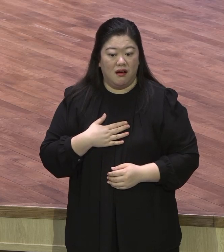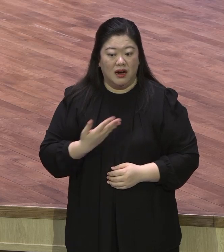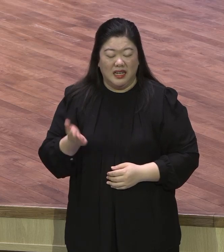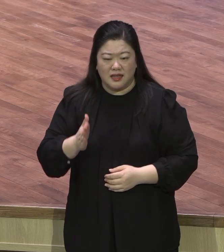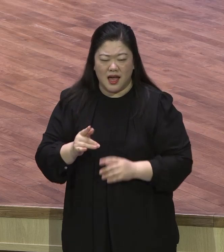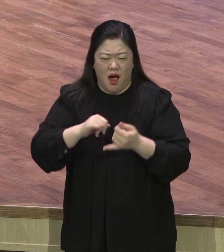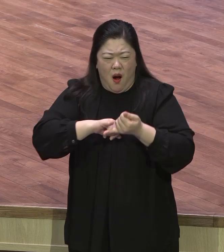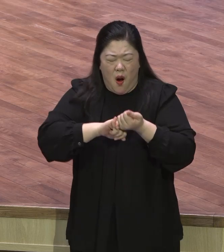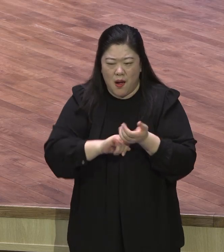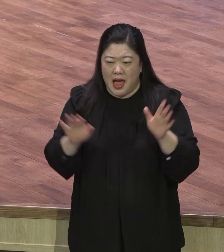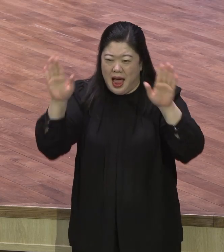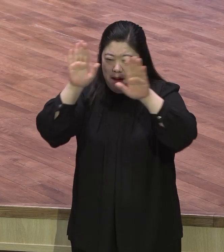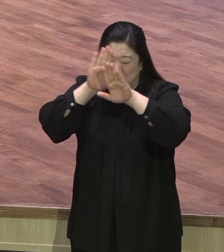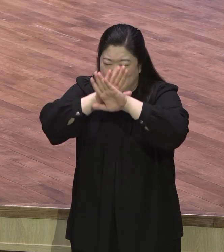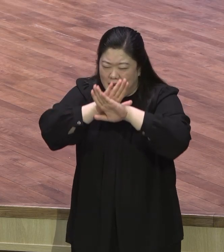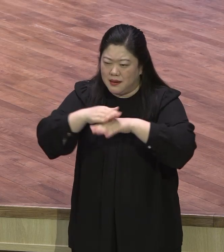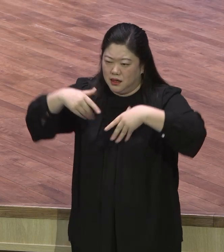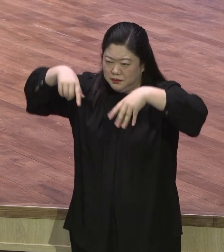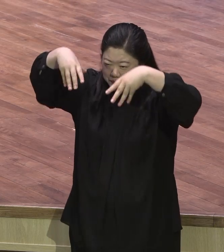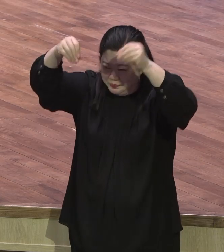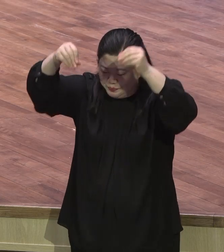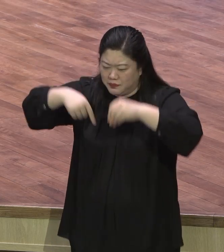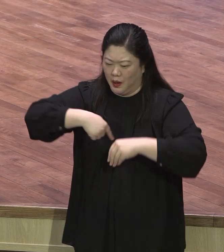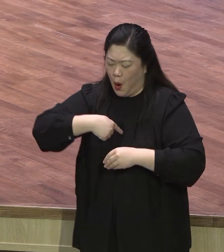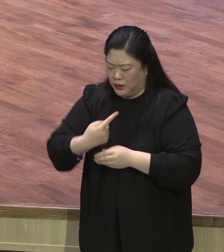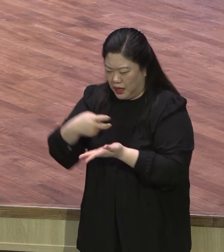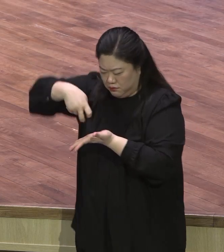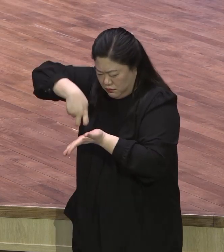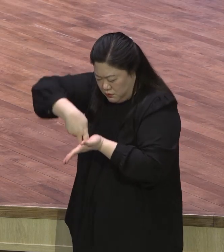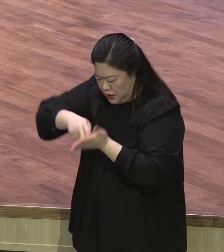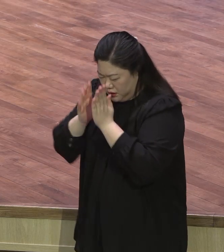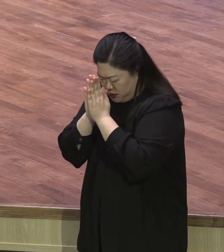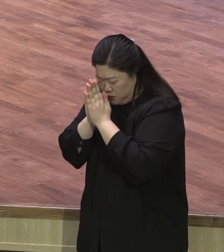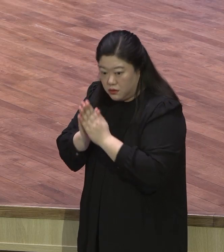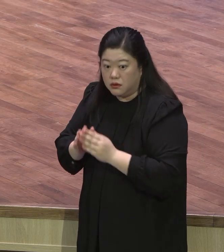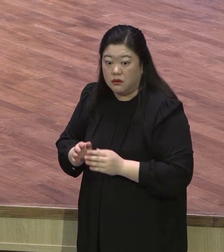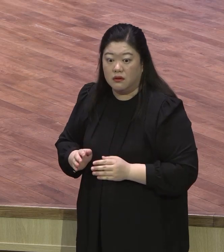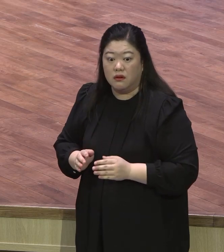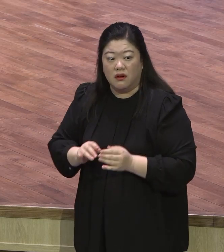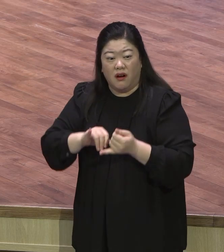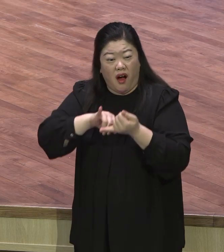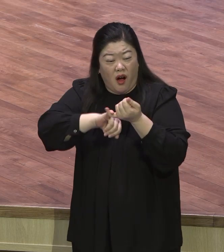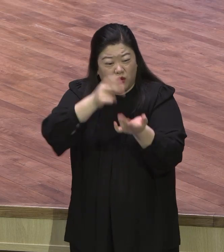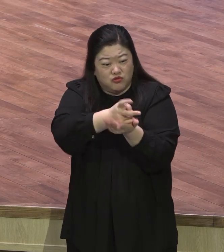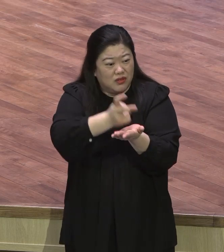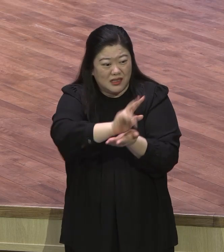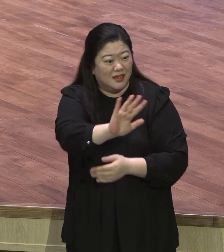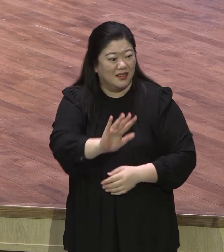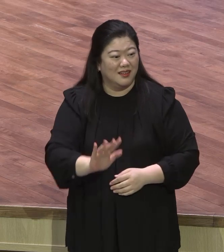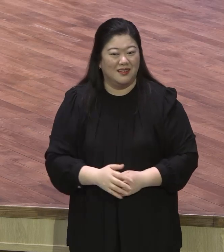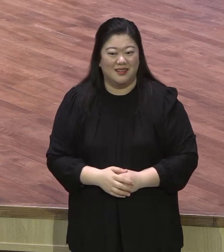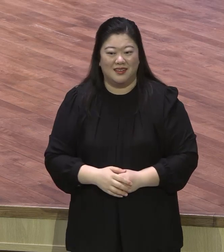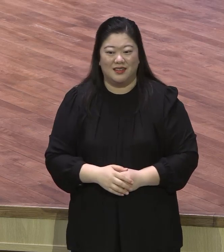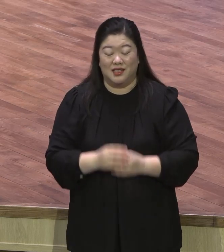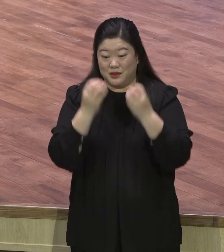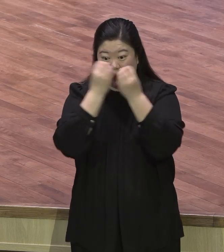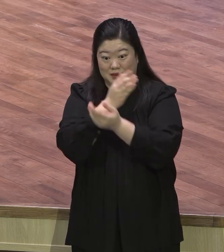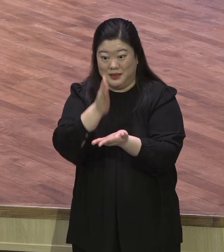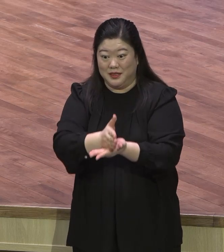참 이렇게 이것이 이렇게 이루어지면 좋겠다. 생각만 해도 그게 기도라니까요. 그런 체험이 없어요.